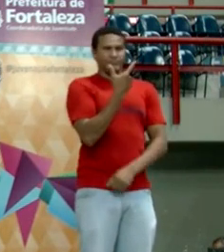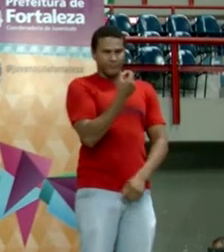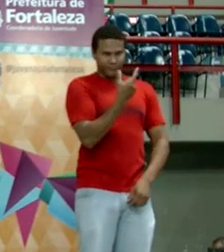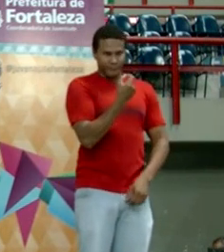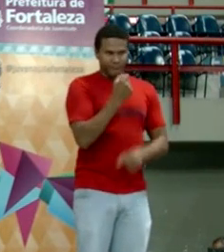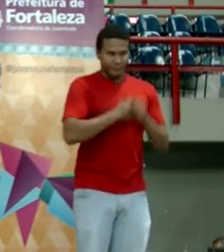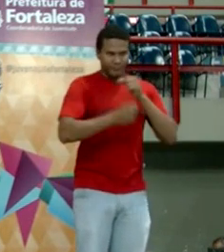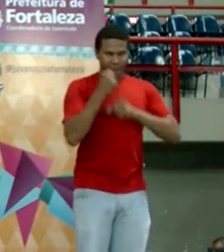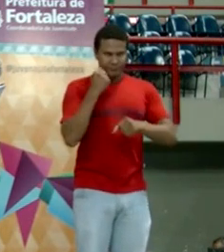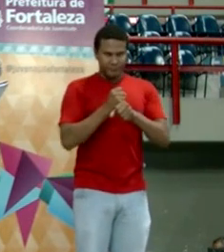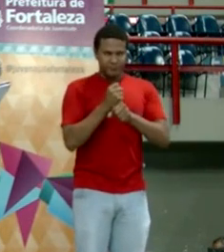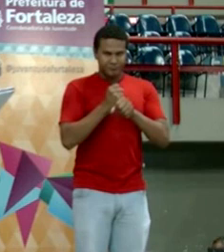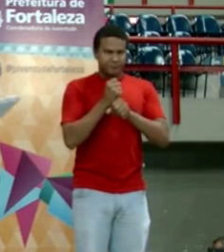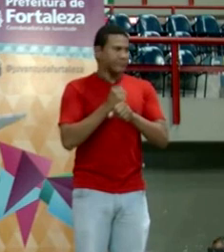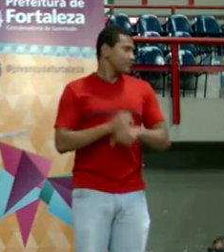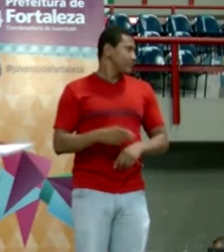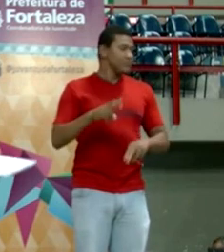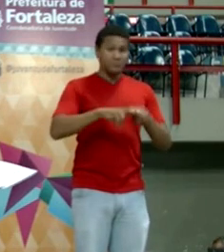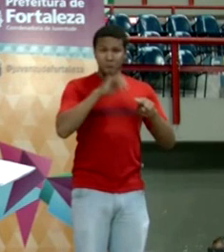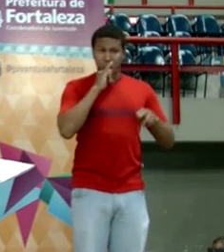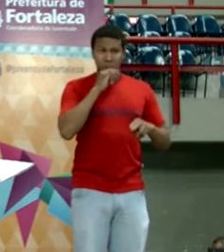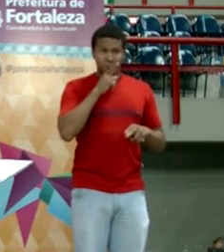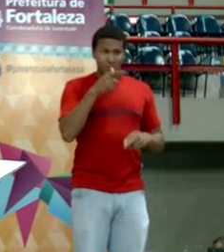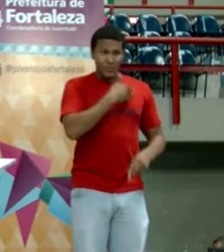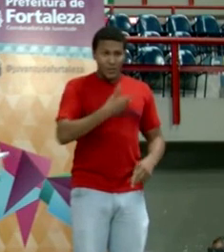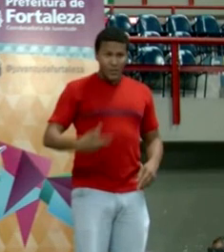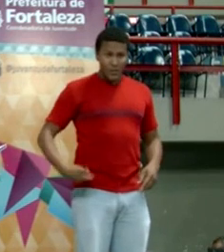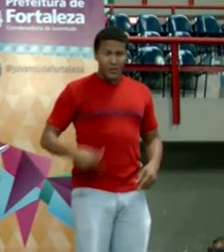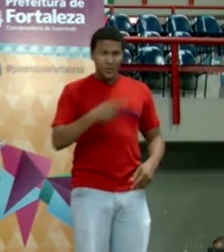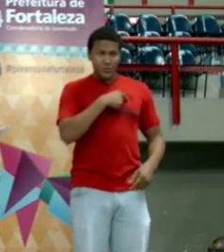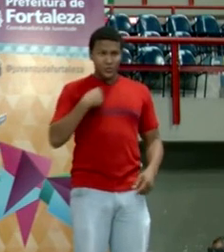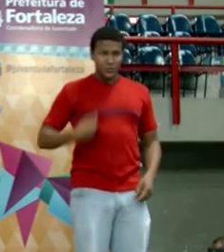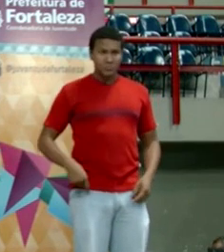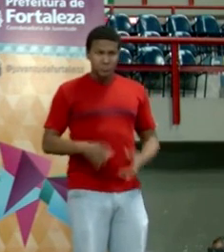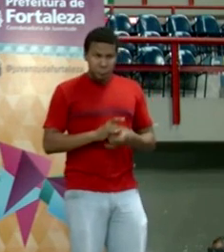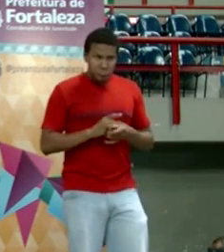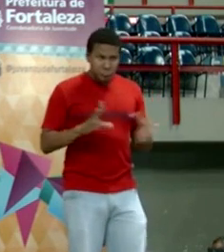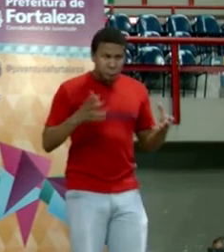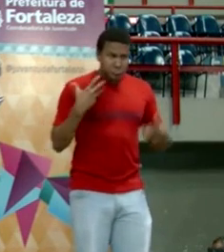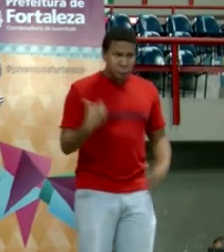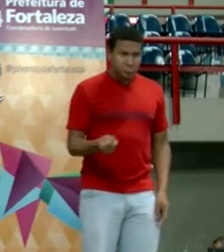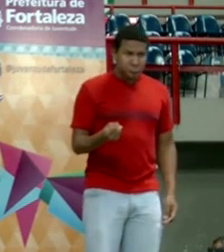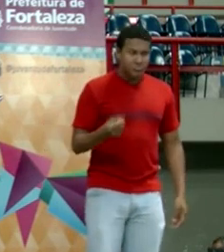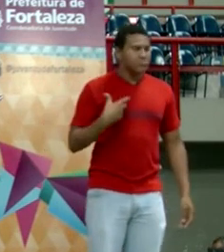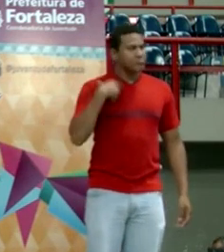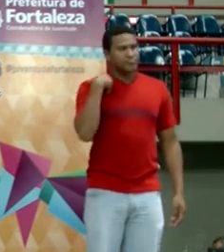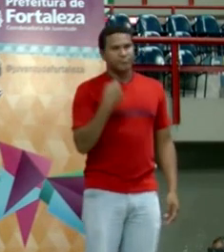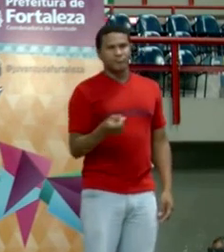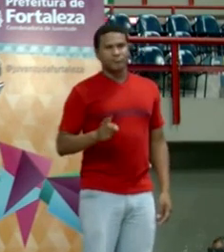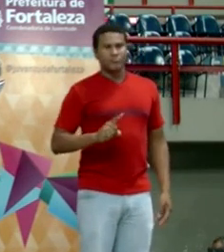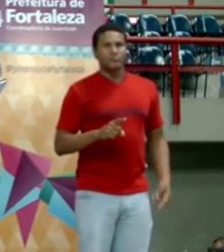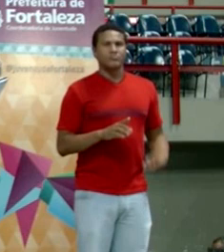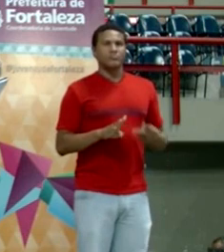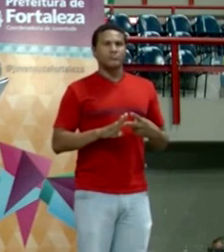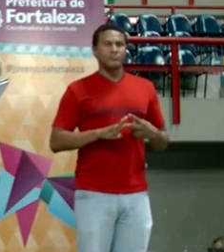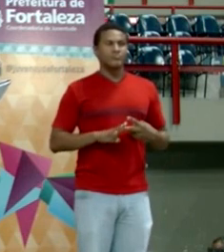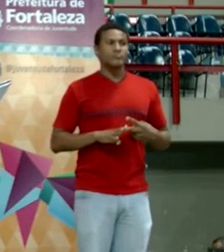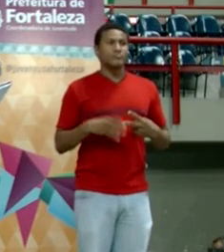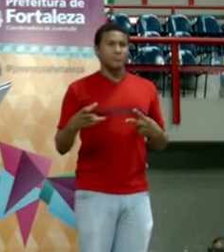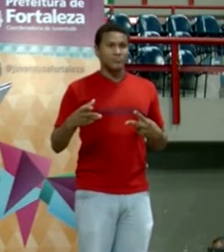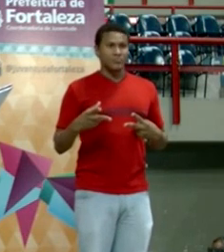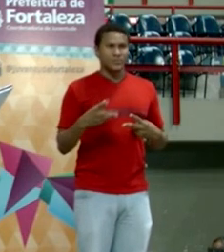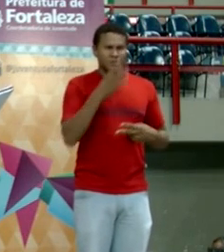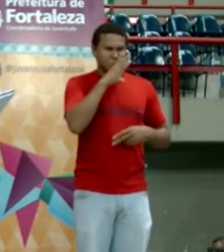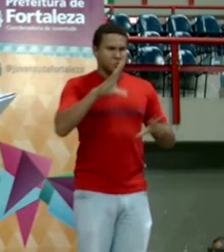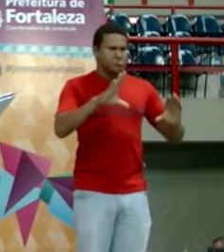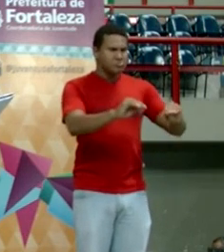Nesse contexto, o governo chinês tolerou a rebeldia? Não. B. Reprimiu com violência